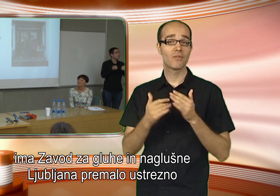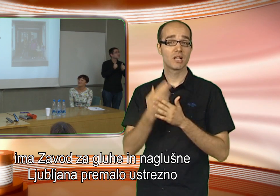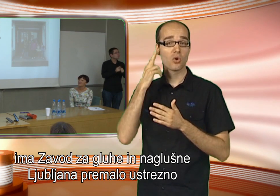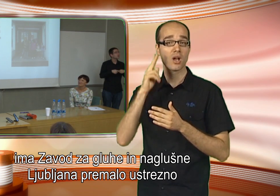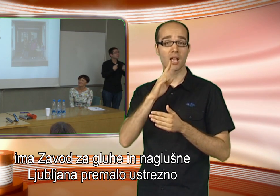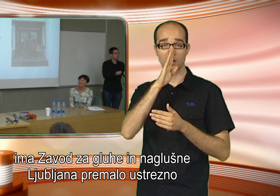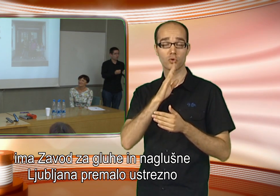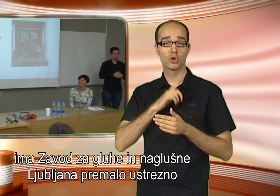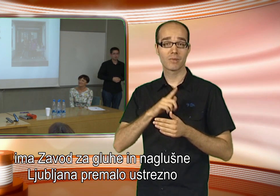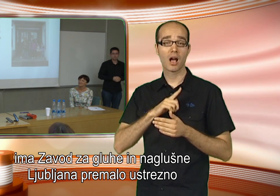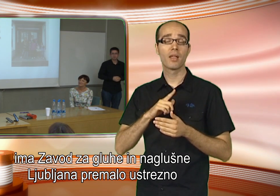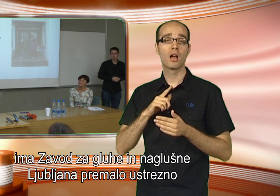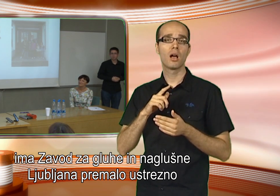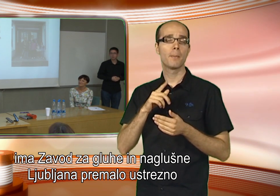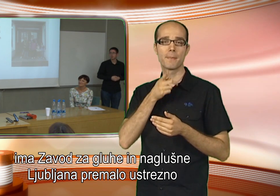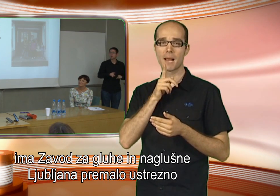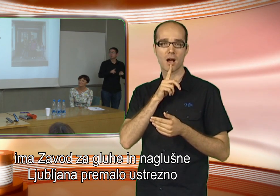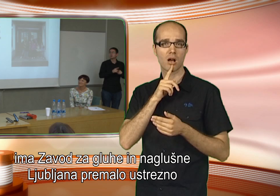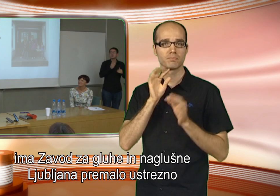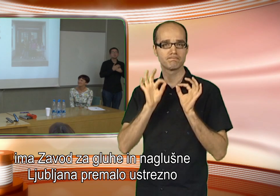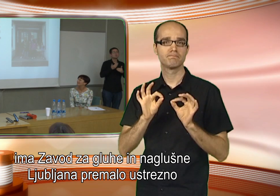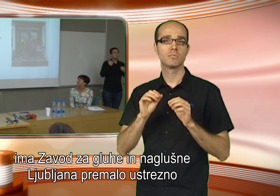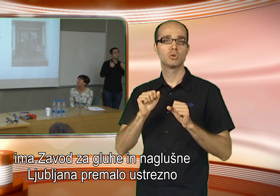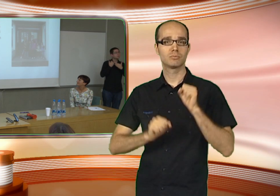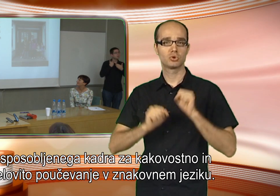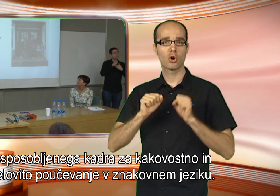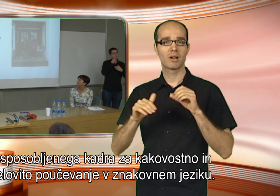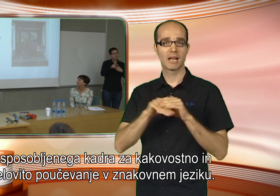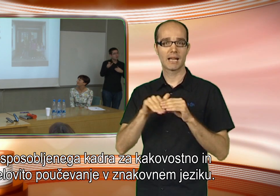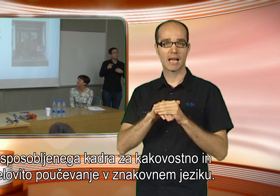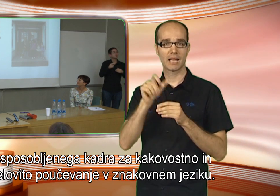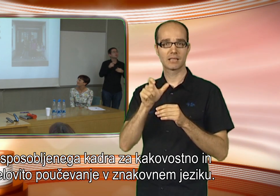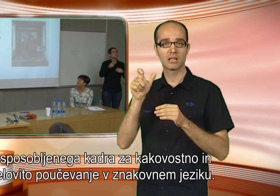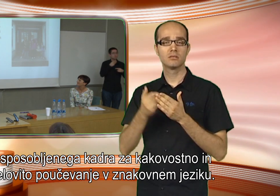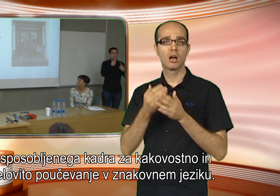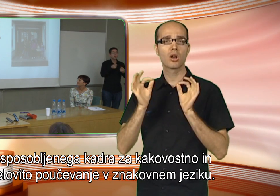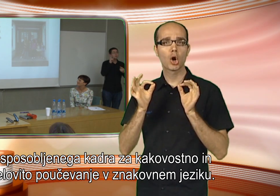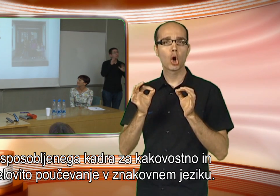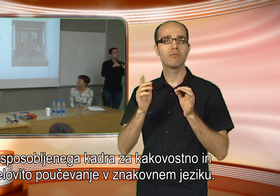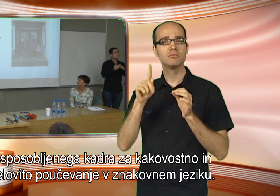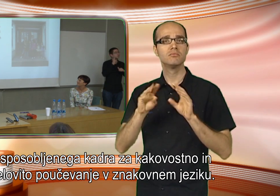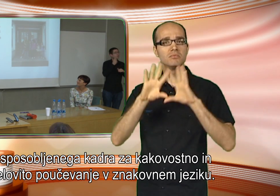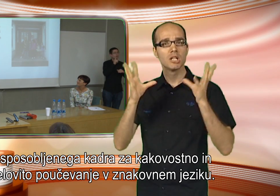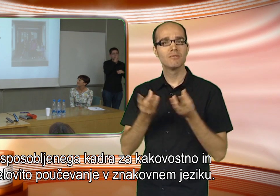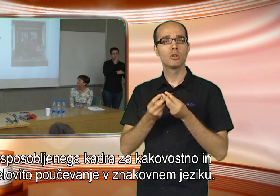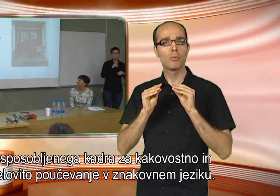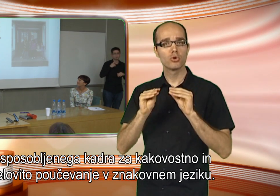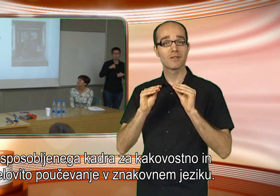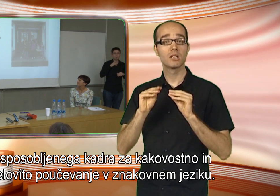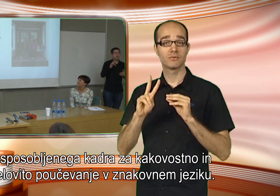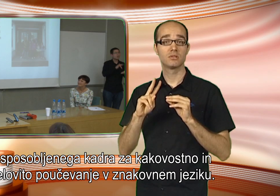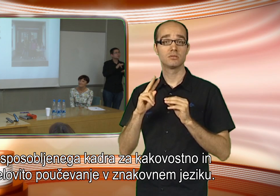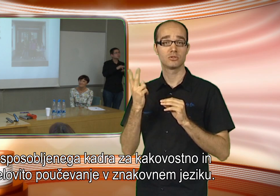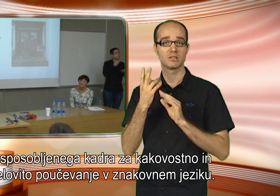za gluhe in naglušne Ljubljana premalo ustrezno usposobljenega kadra za kakovostno in celovito poučevanje v